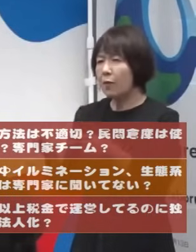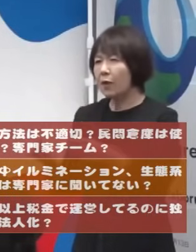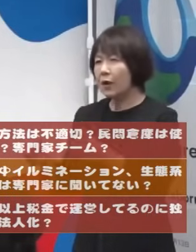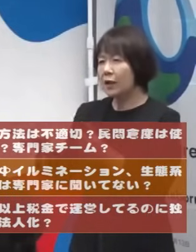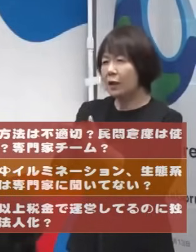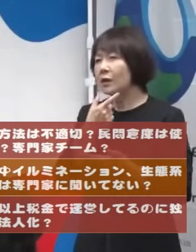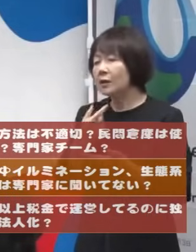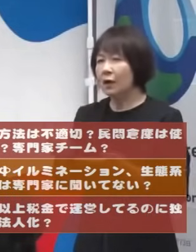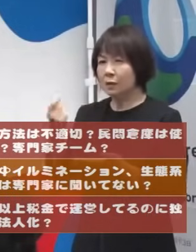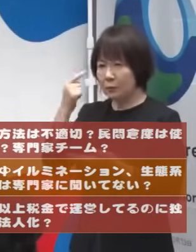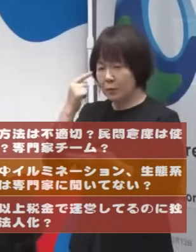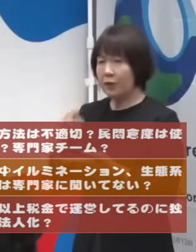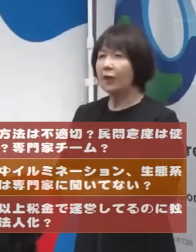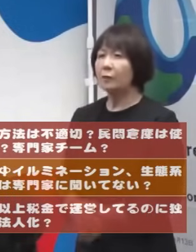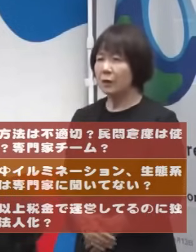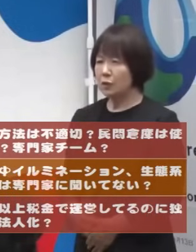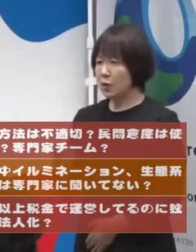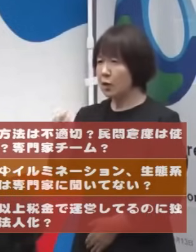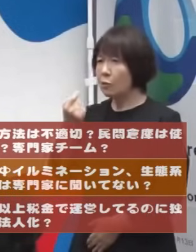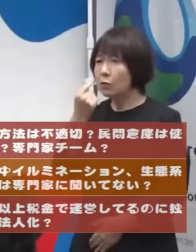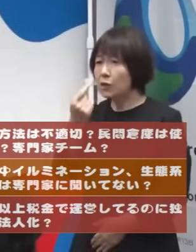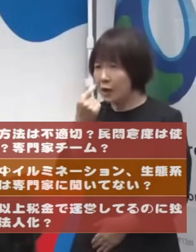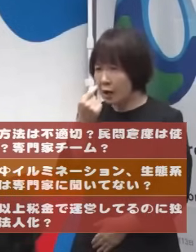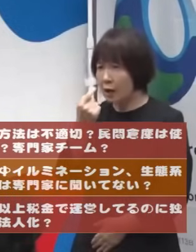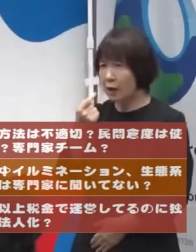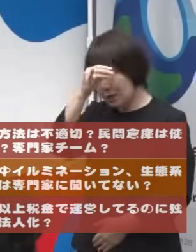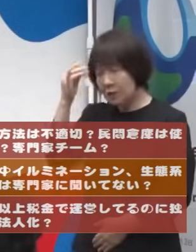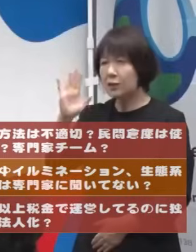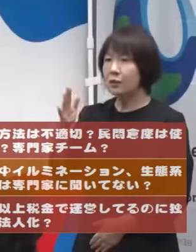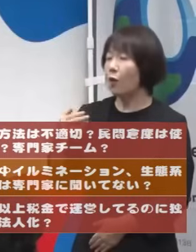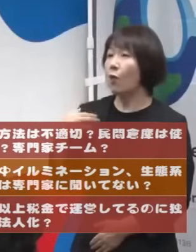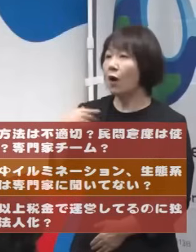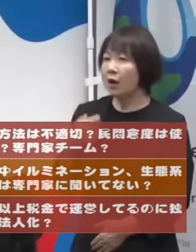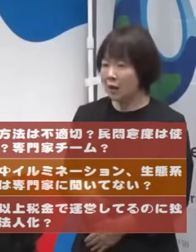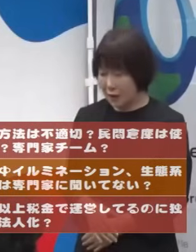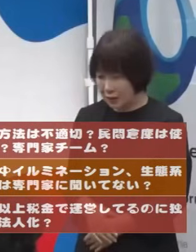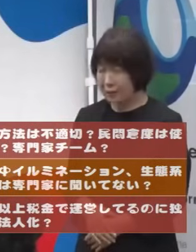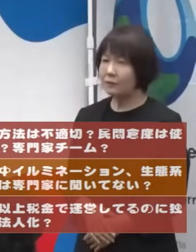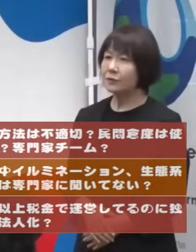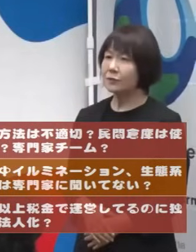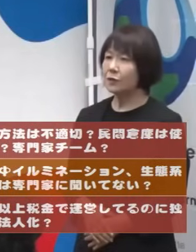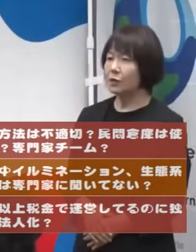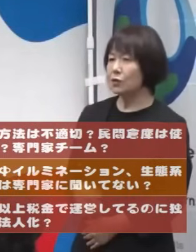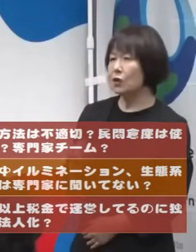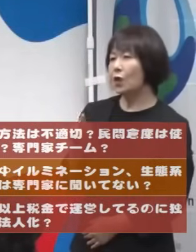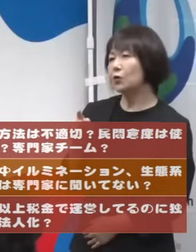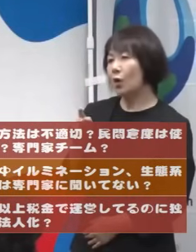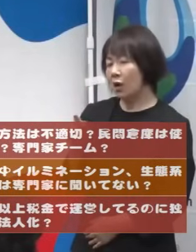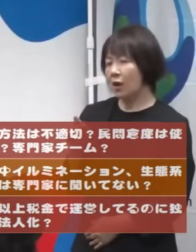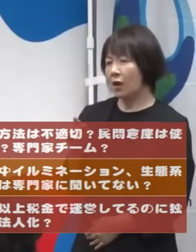と僕は思ってます。で僕なんかがわからないから、例えばじゃあそれ